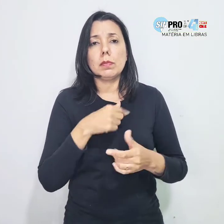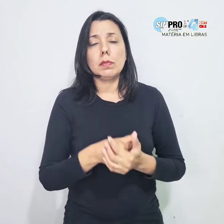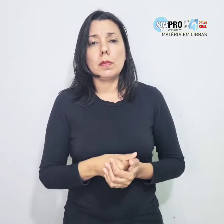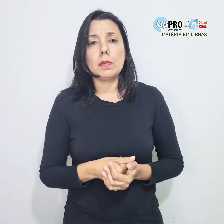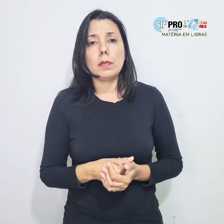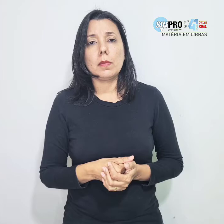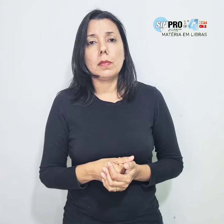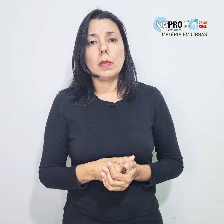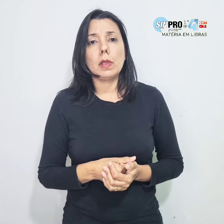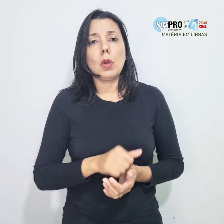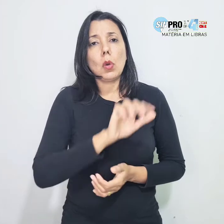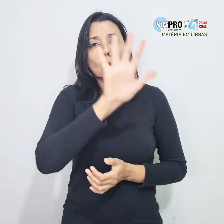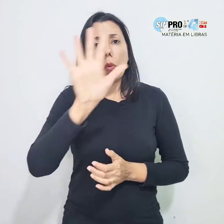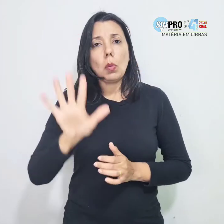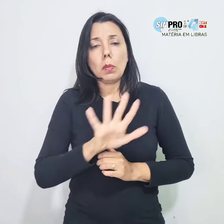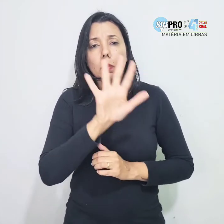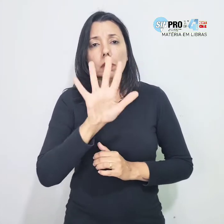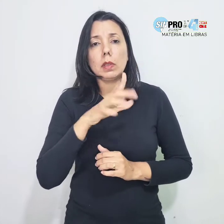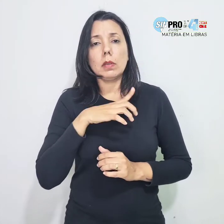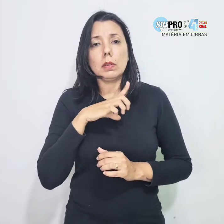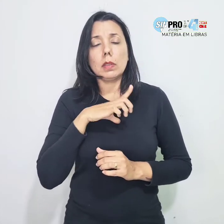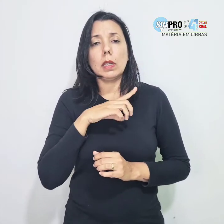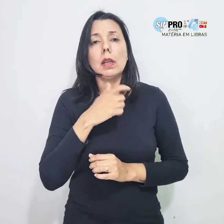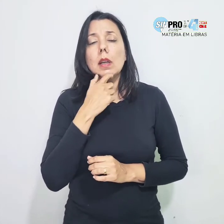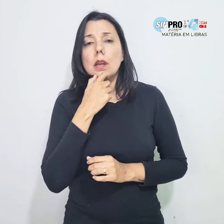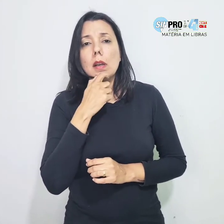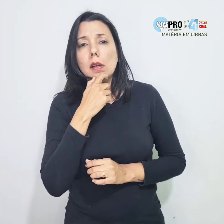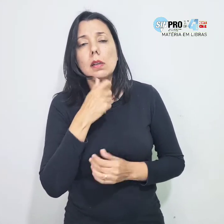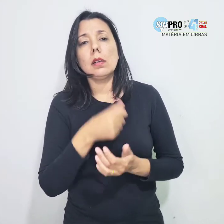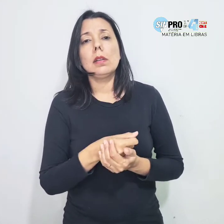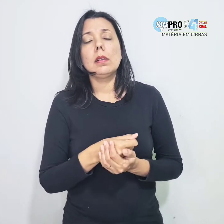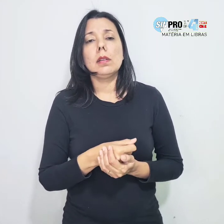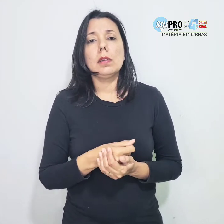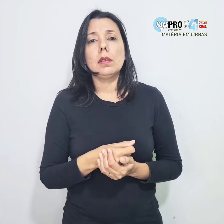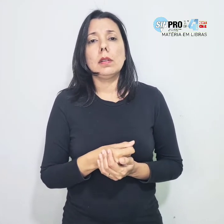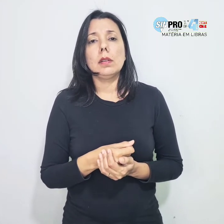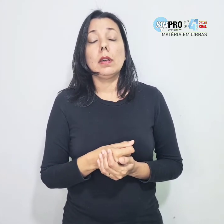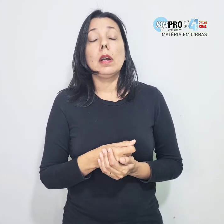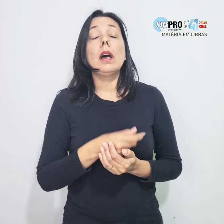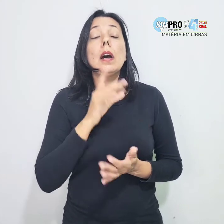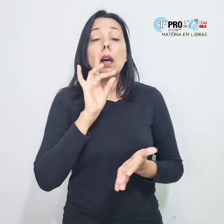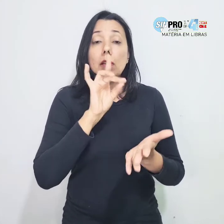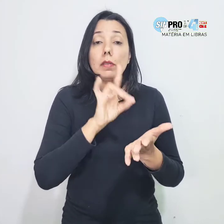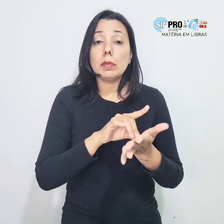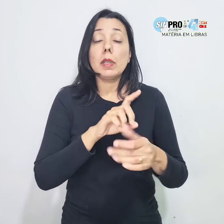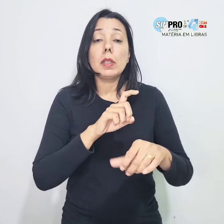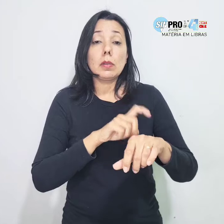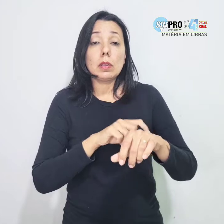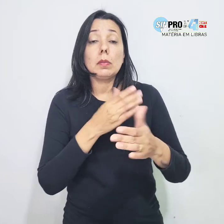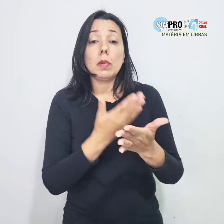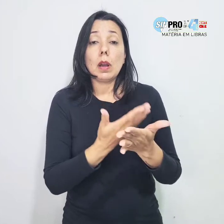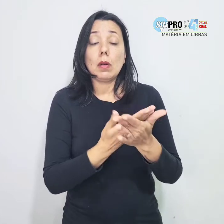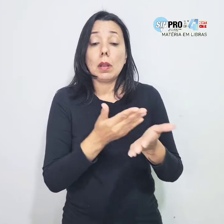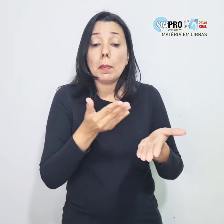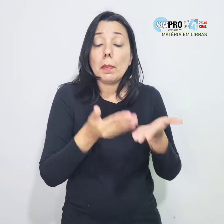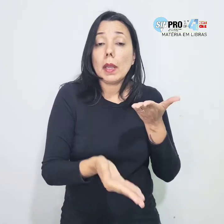Um painel interdisciplinar da indústria britânica Royal Society afirma que o tempo de aula perdido terá impacto